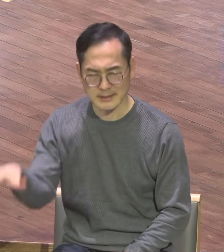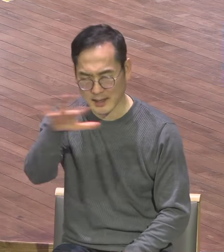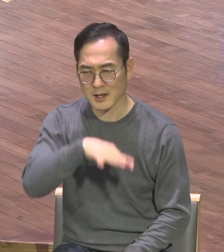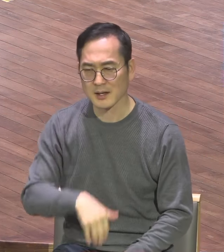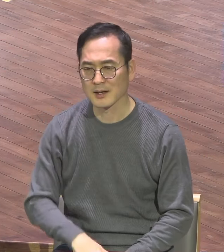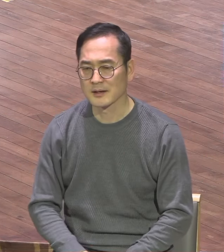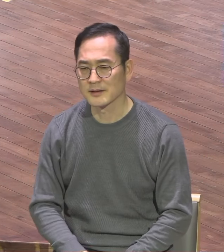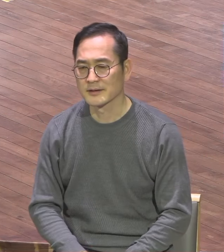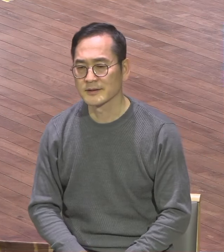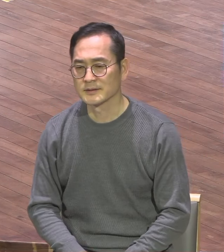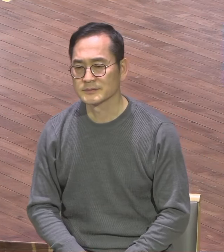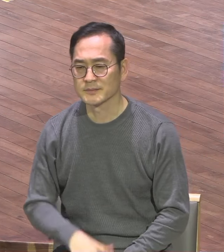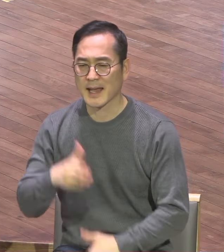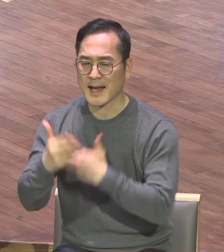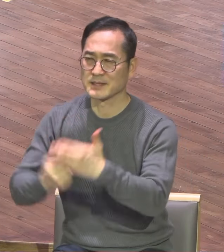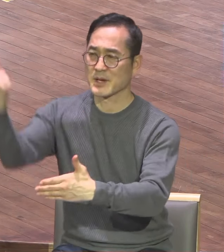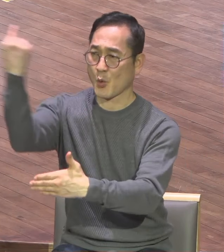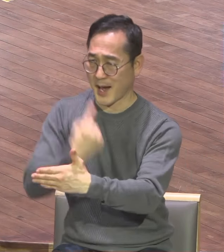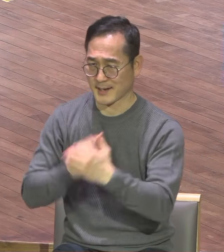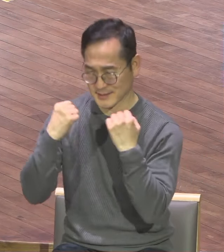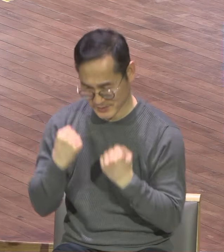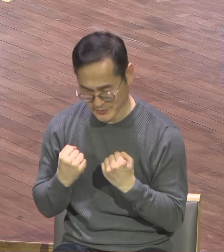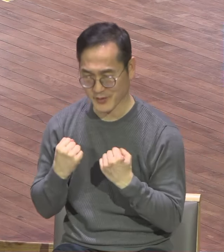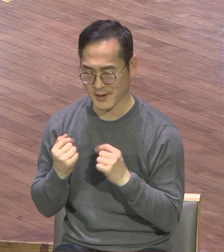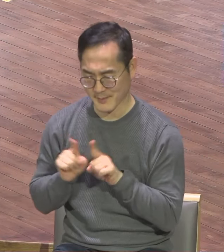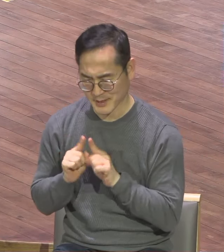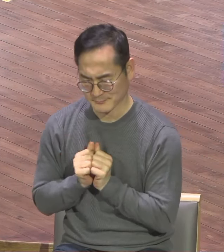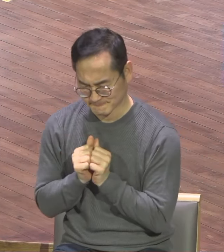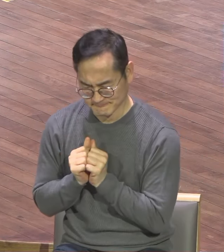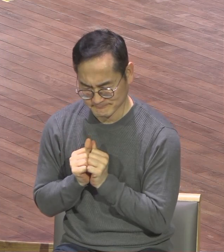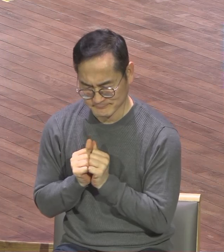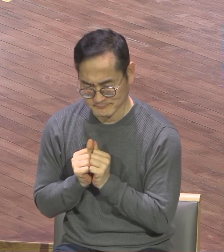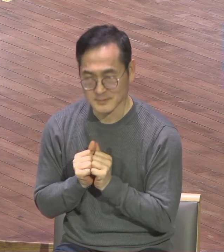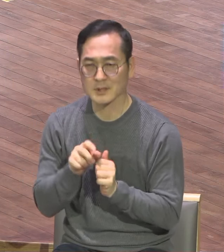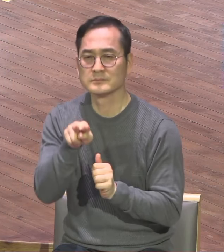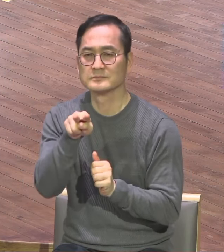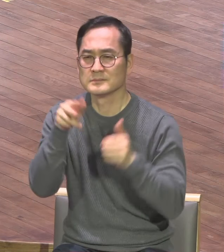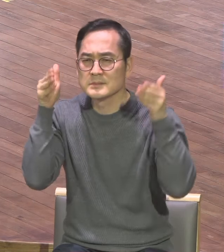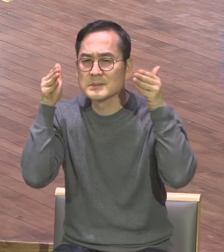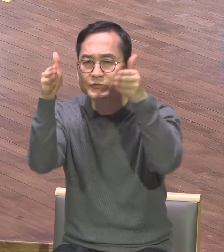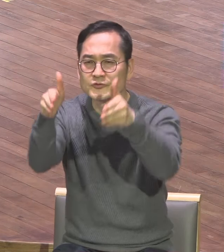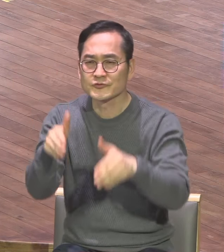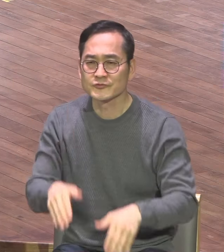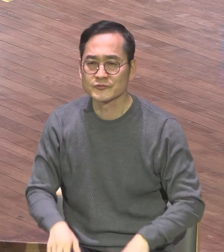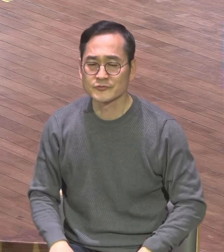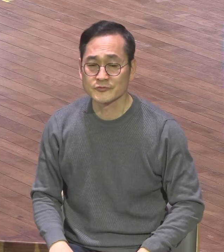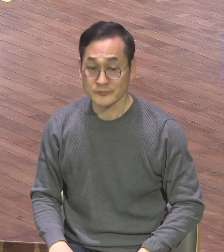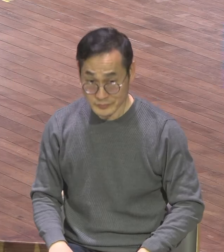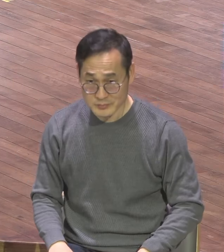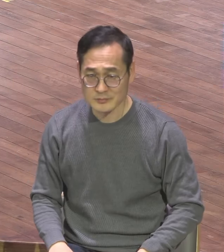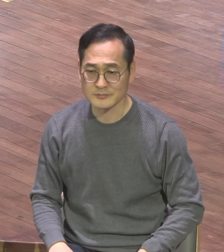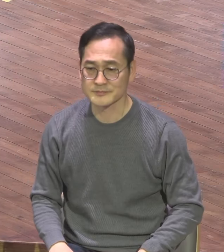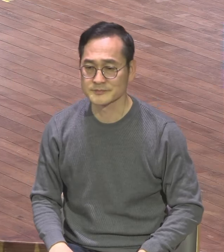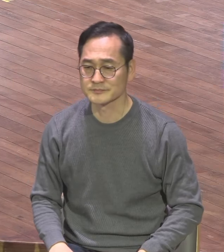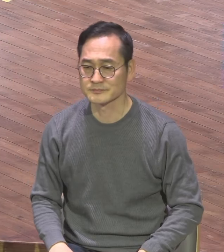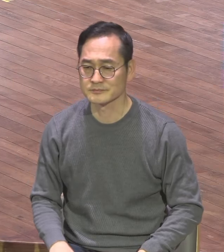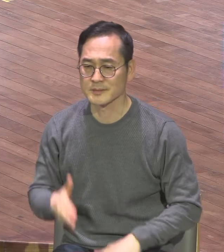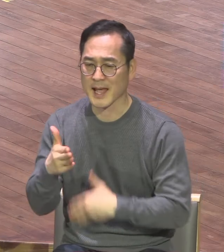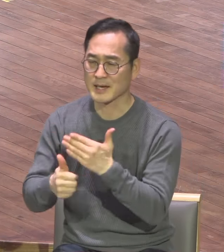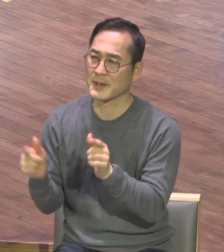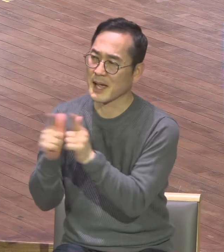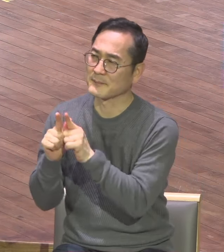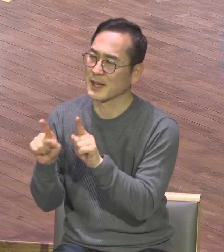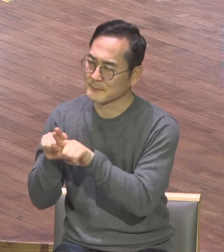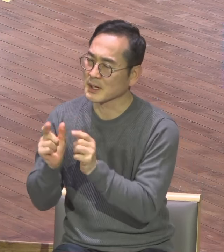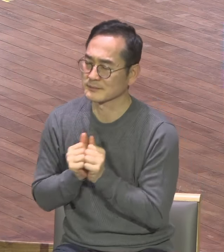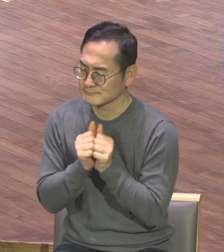하나님의 임재가 체험되는 예배가 되게 하여 주옵소서. 다윗이 그래 살았다니. 하나님이 나와 함께 하심을 체험할